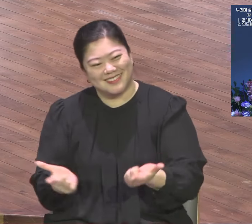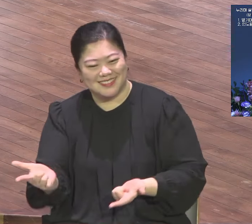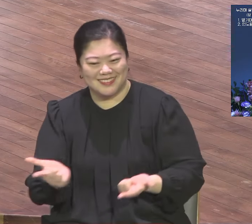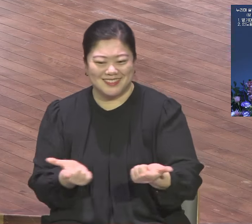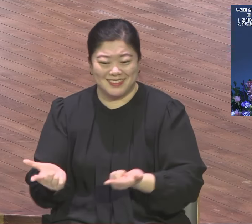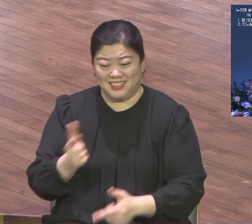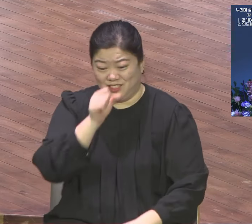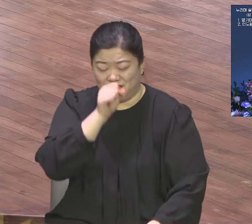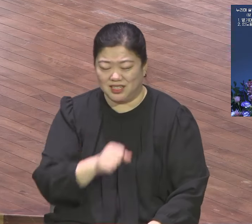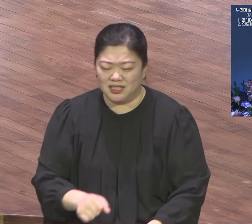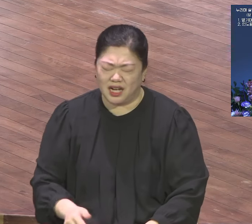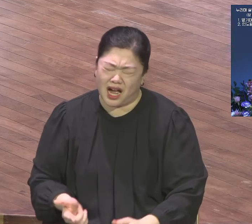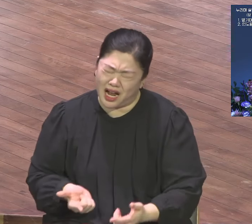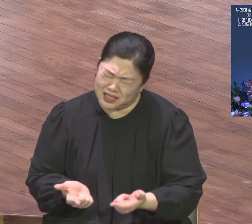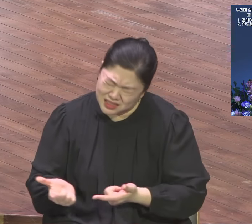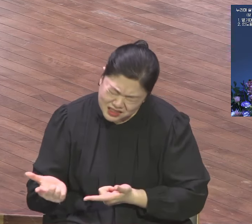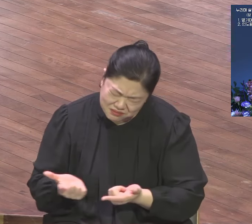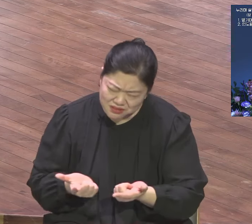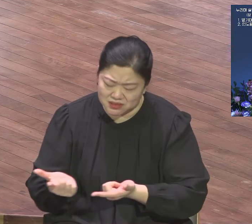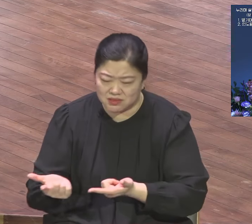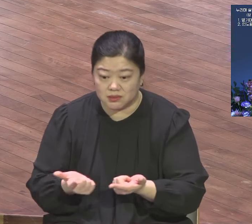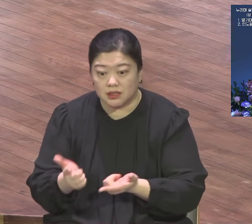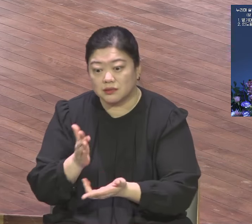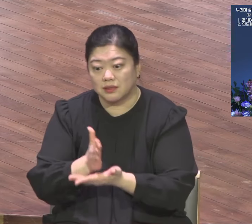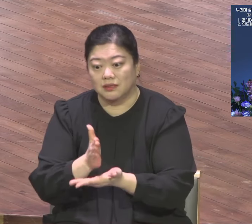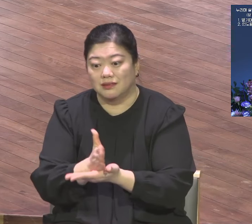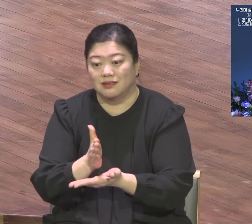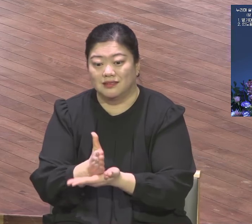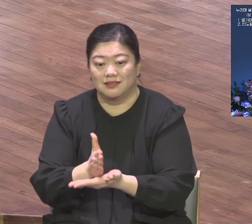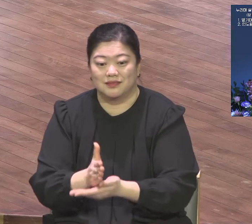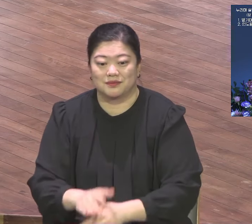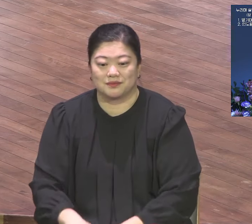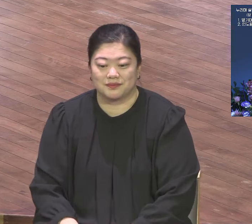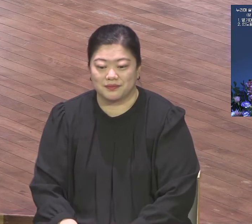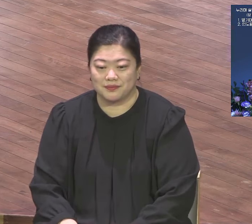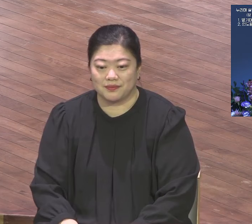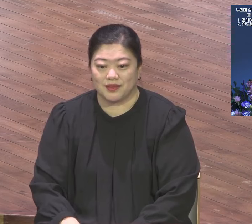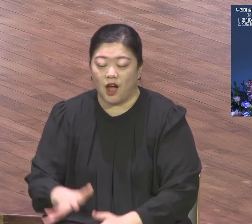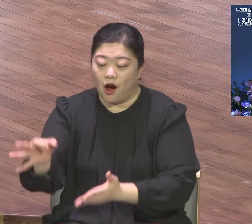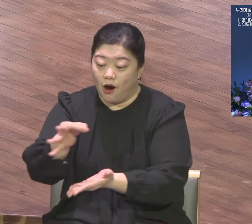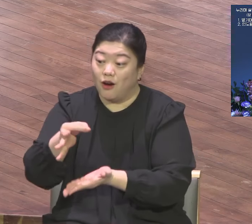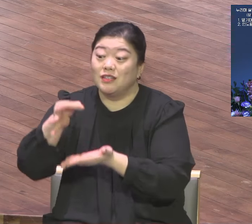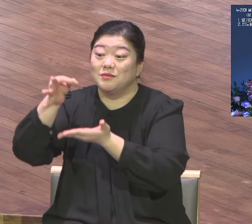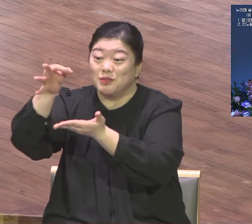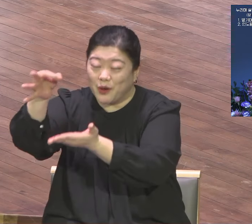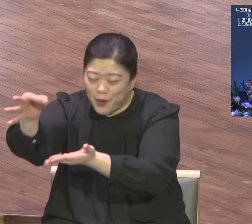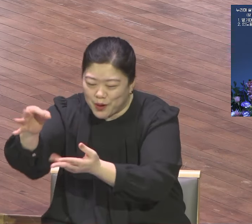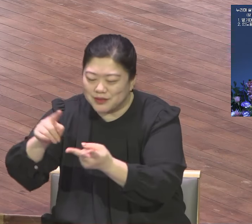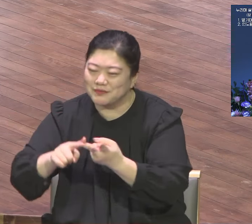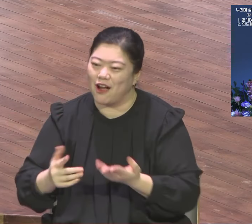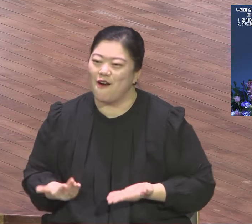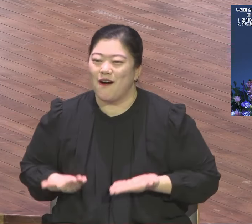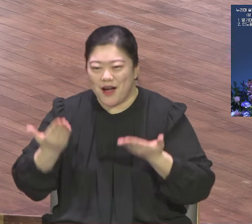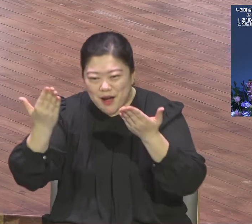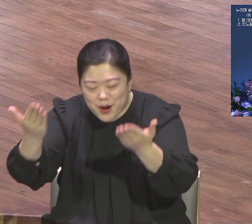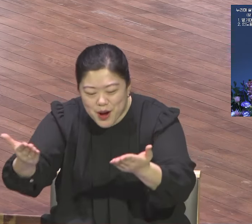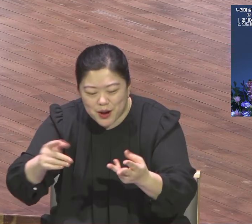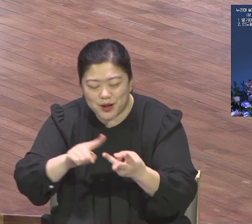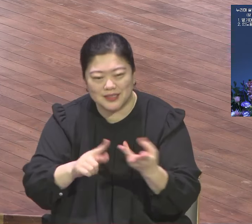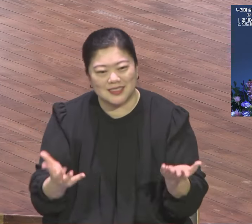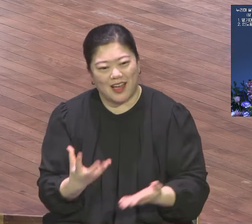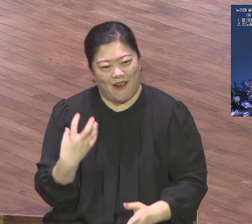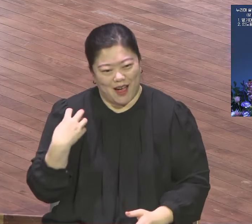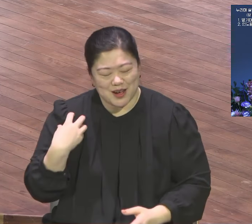마음으로 드려라. 아멘. 그런 거에 받겠다. 물질도 헌금도 마찬가지고 봉사도 마찬가지고 헌신도 마찬가지고